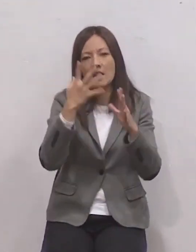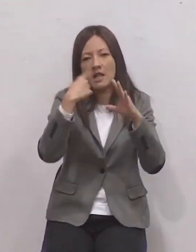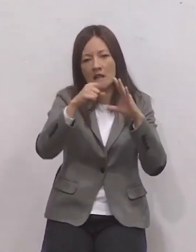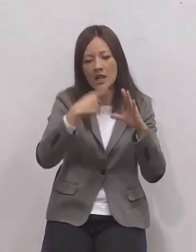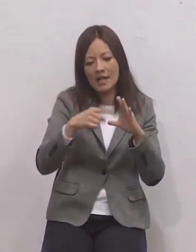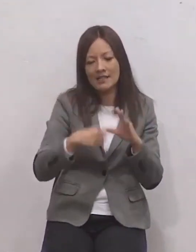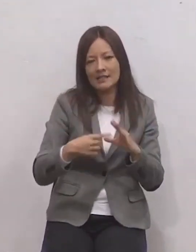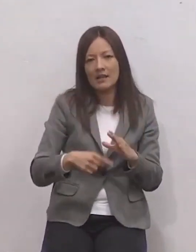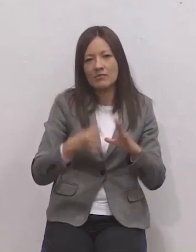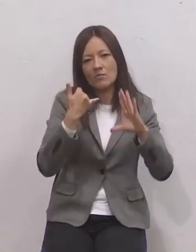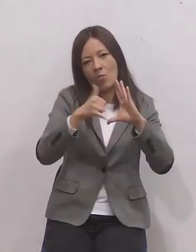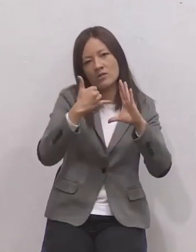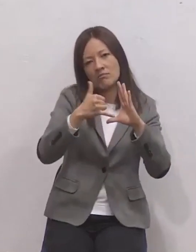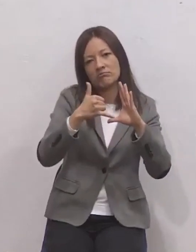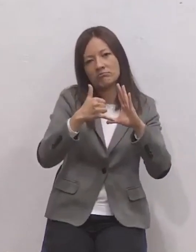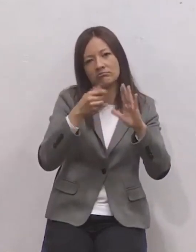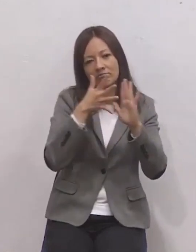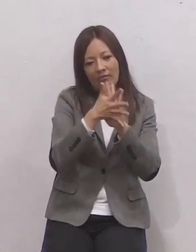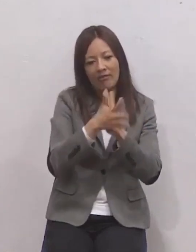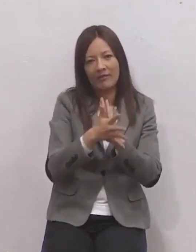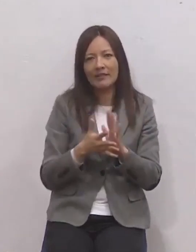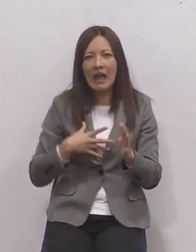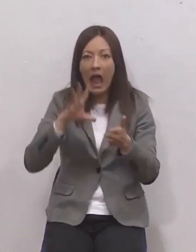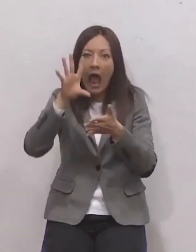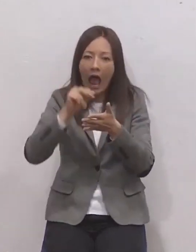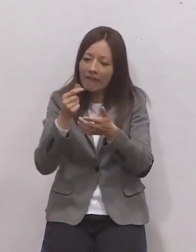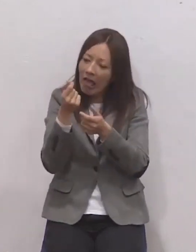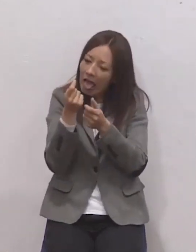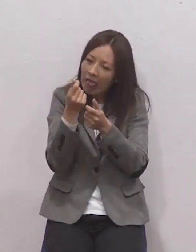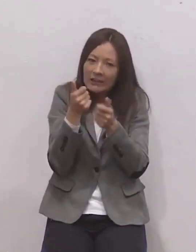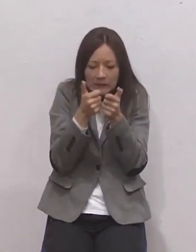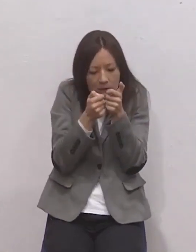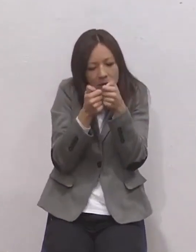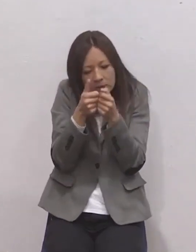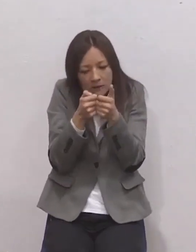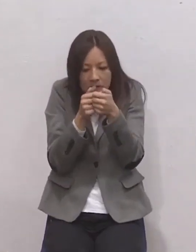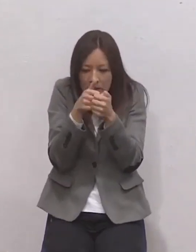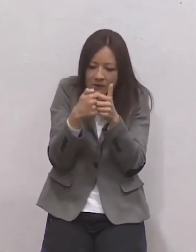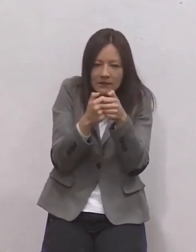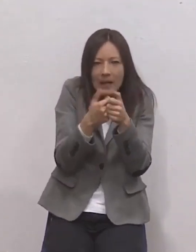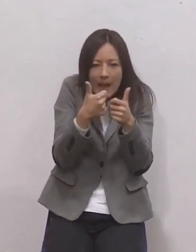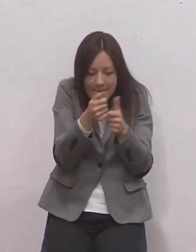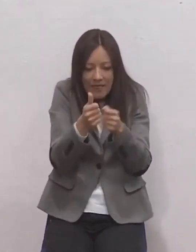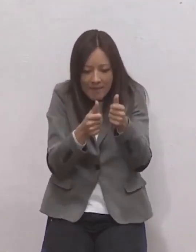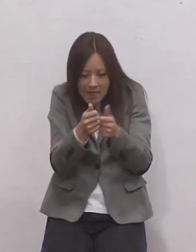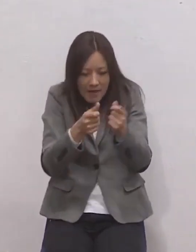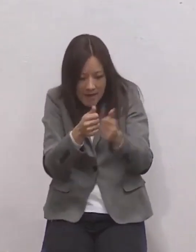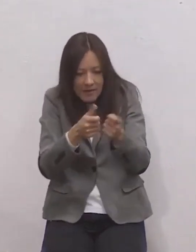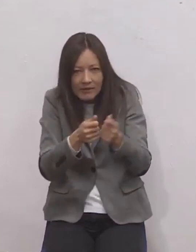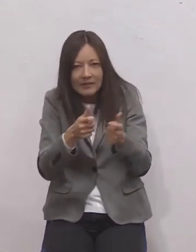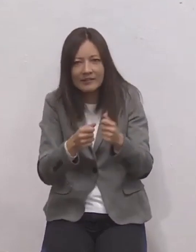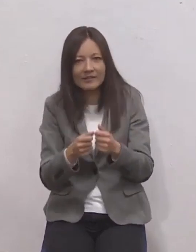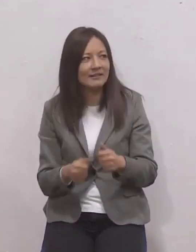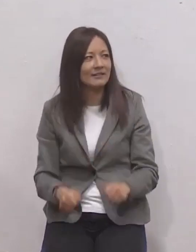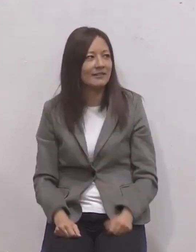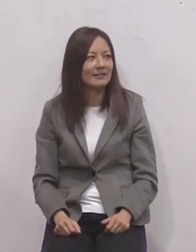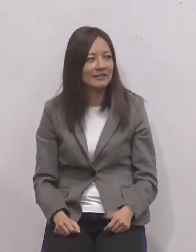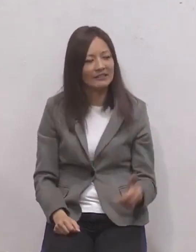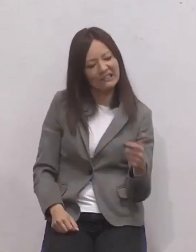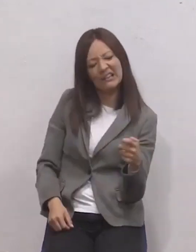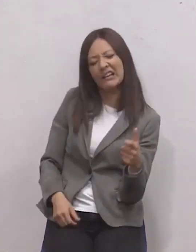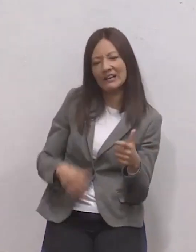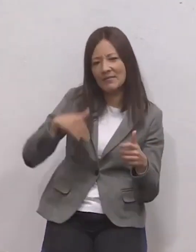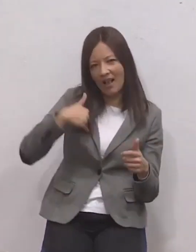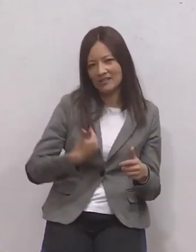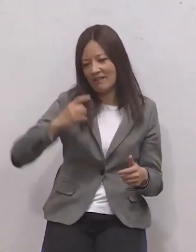por WhatsApp. Casi se me acaba el dedo, empezó a dar tendinitis y aquí ya me estaba, me tocó empezar a manejar la mano izquierda